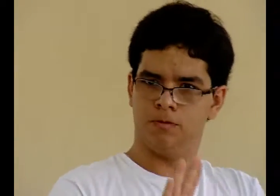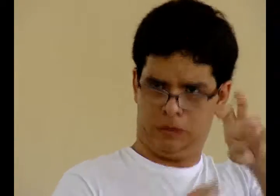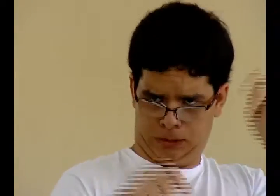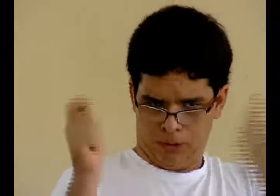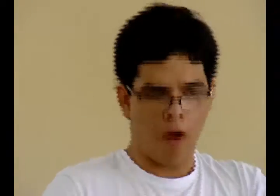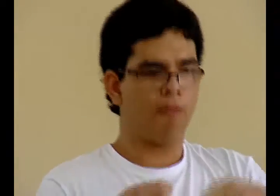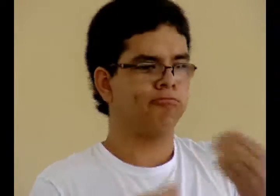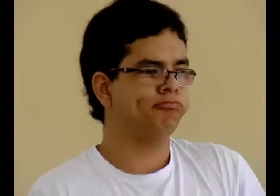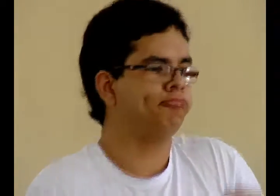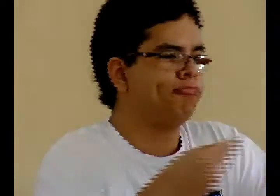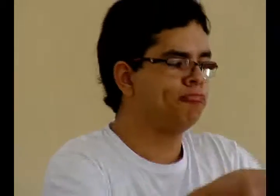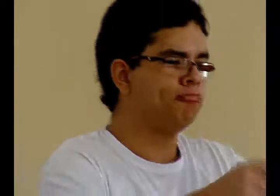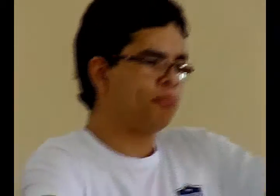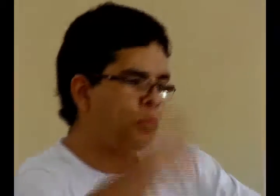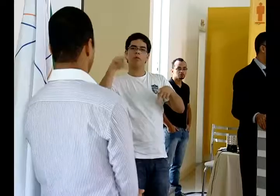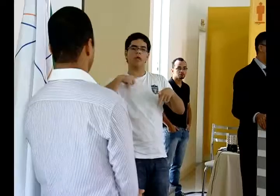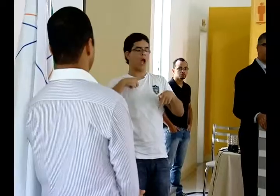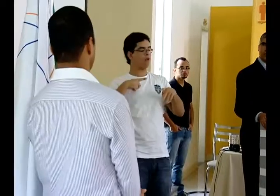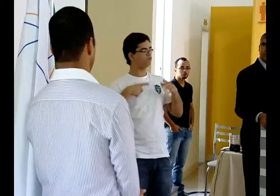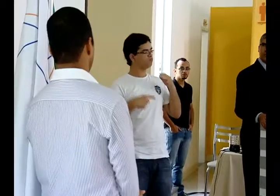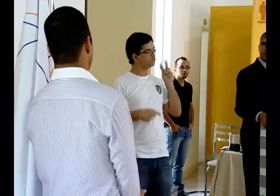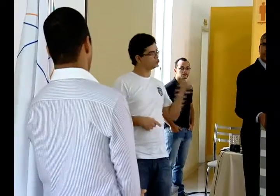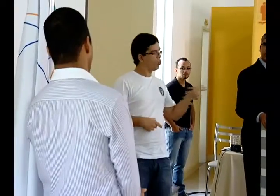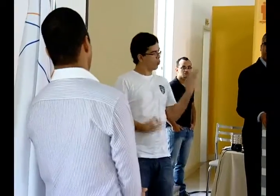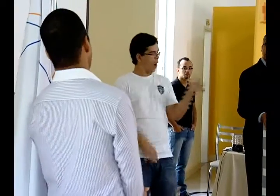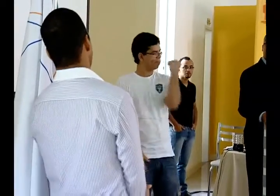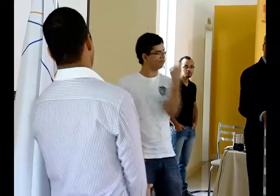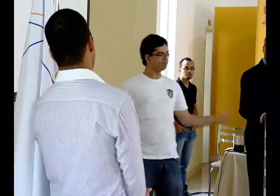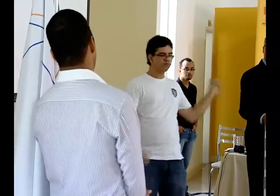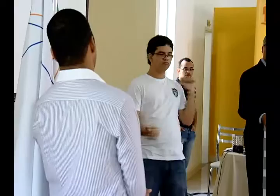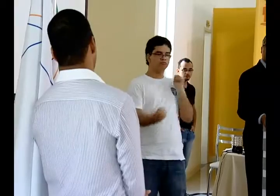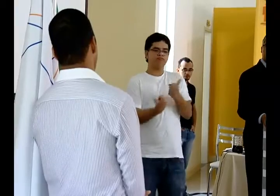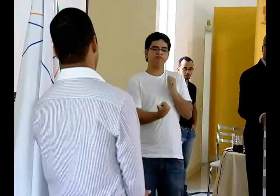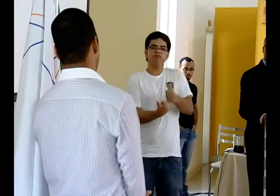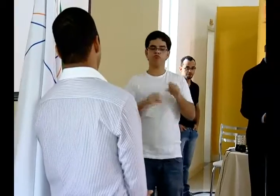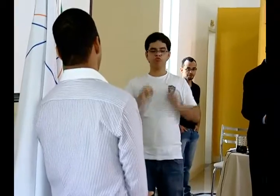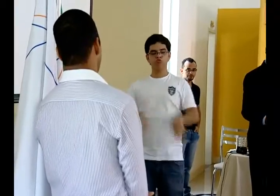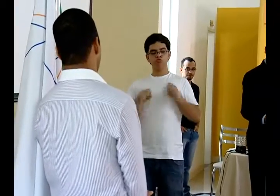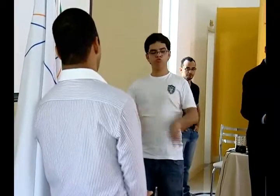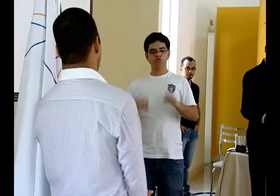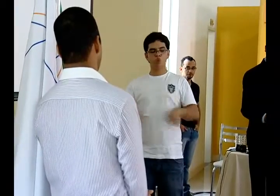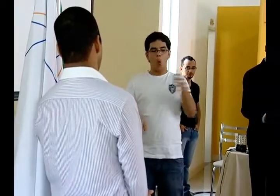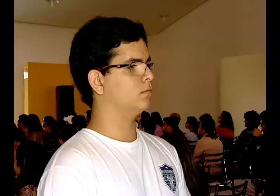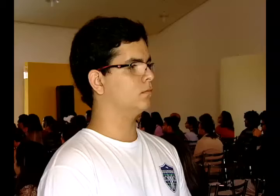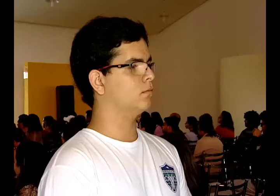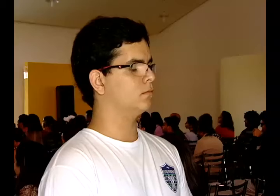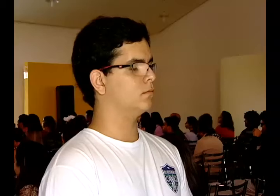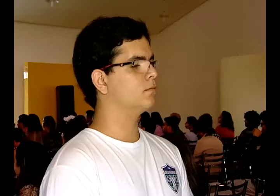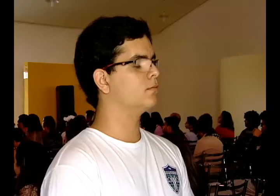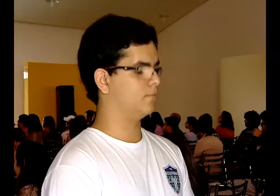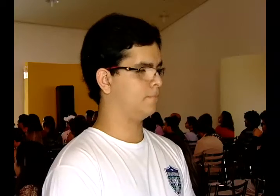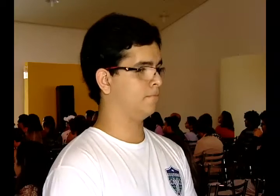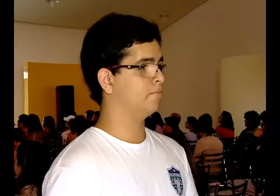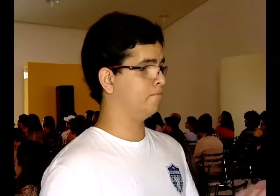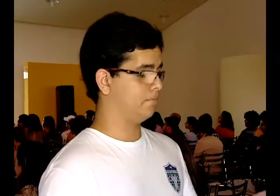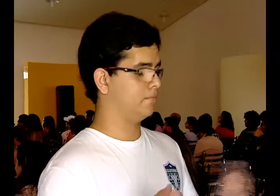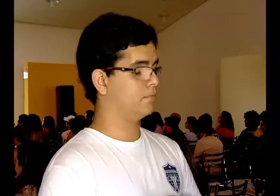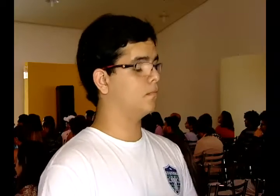pais que também não escutavam. Seu primeiro contato com a linguagem foi através do idioma de Libras. Ele ensina a importância das expressões